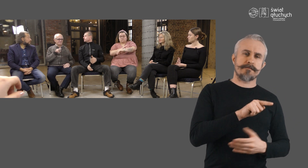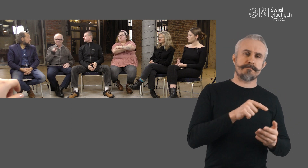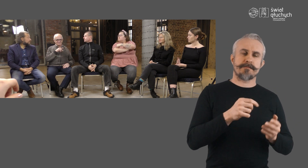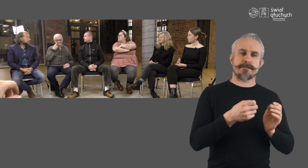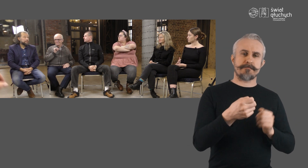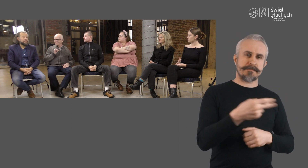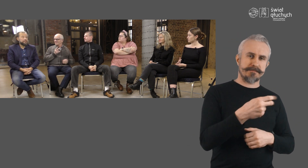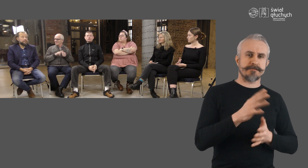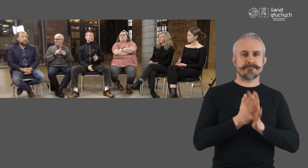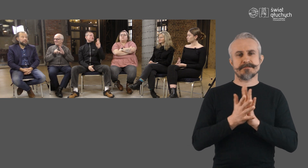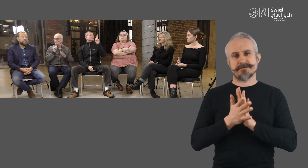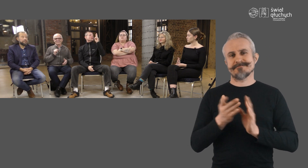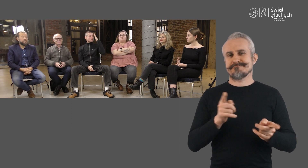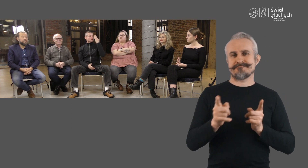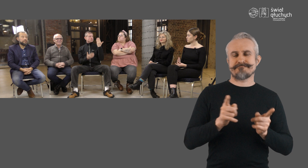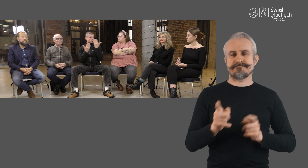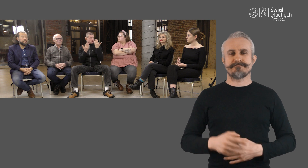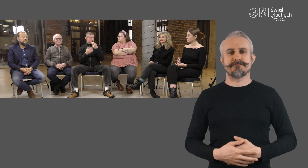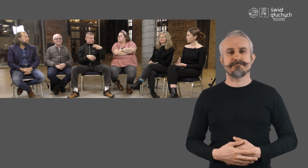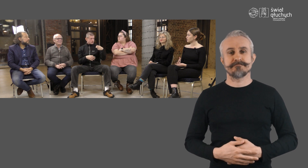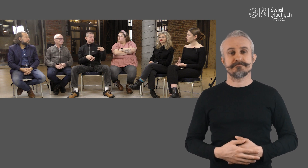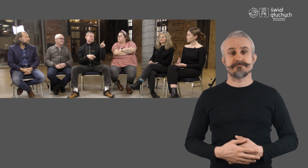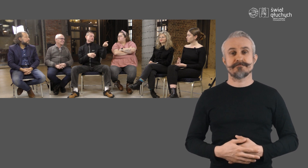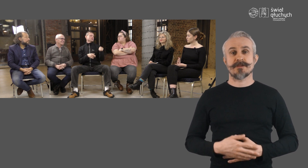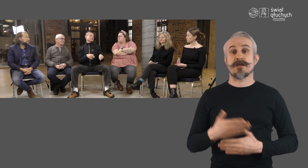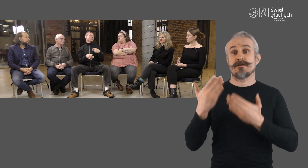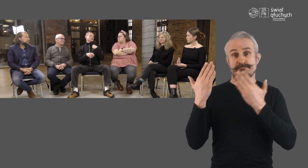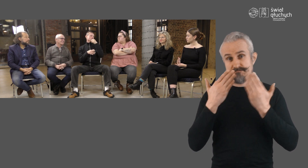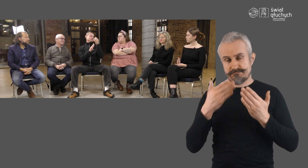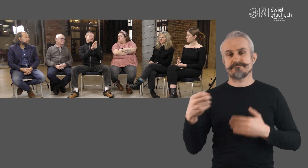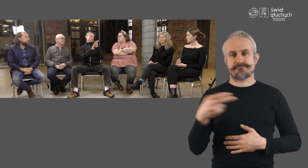napisami nie ma takiego 100% zrozumienia.